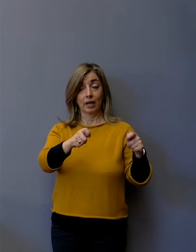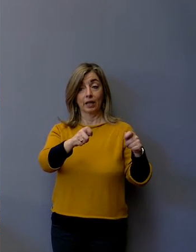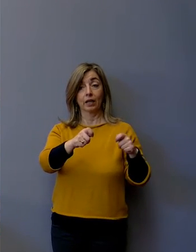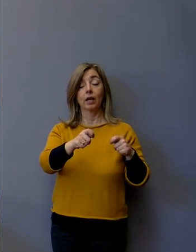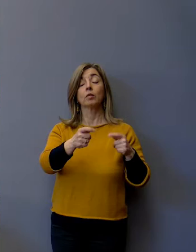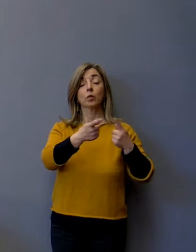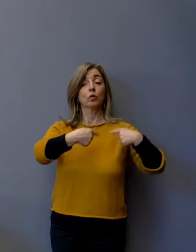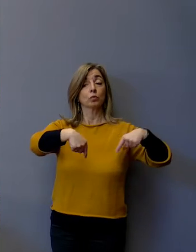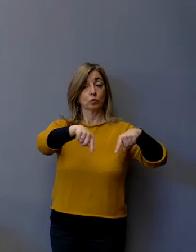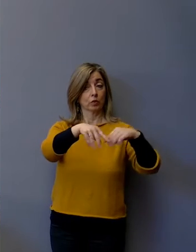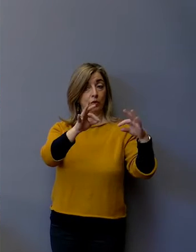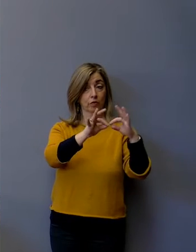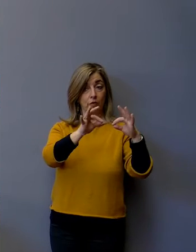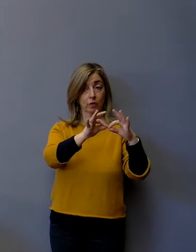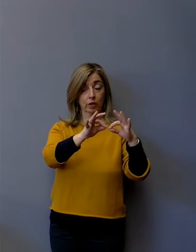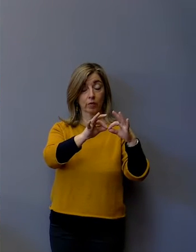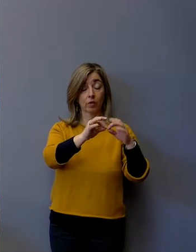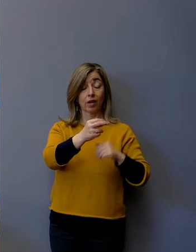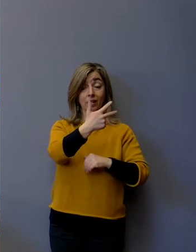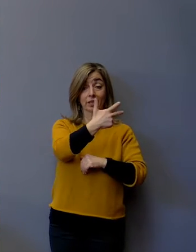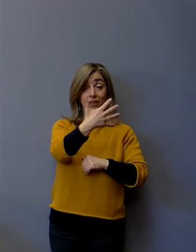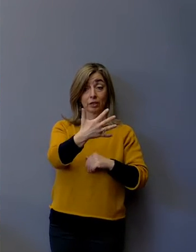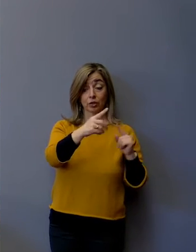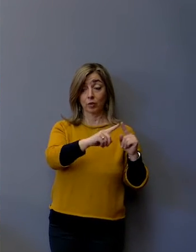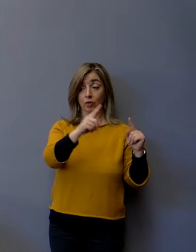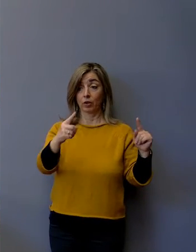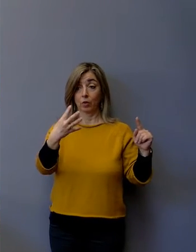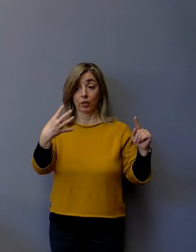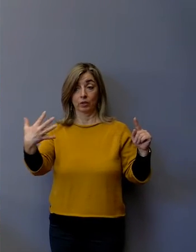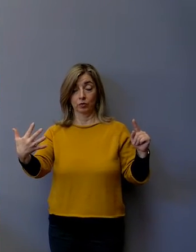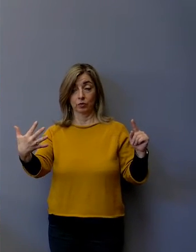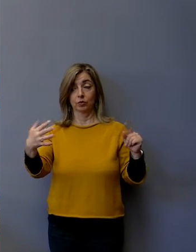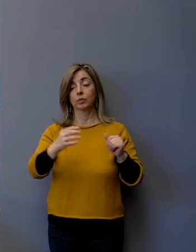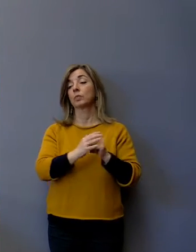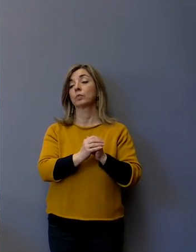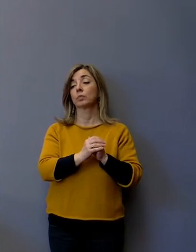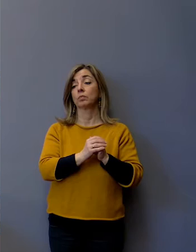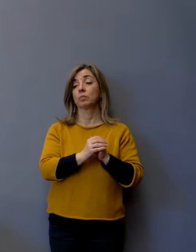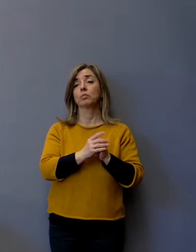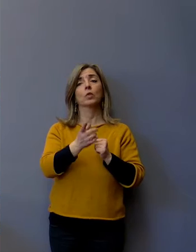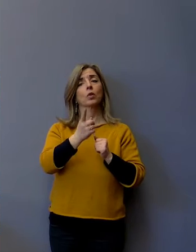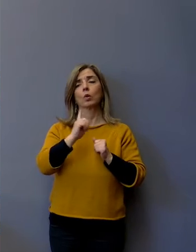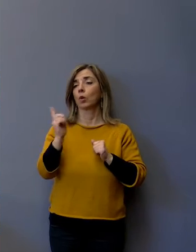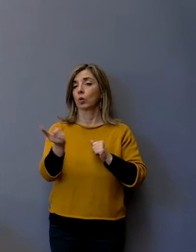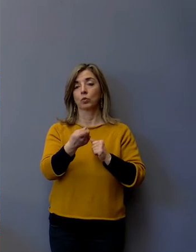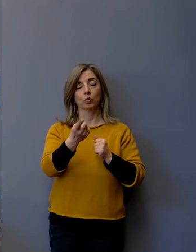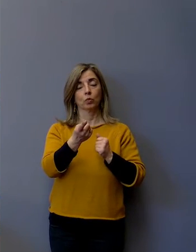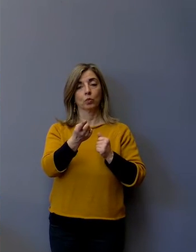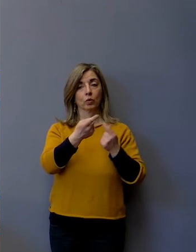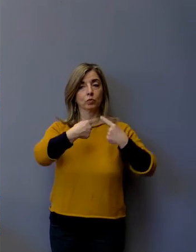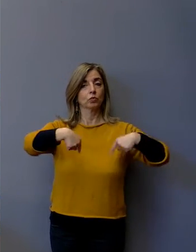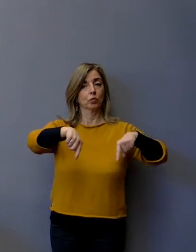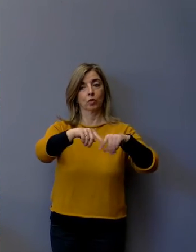dal 35 al numero 45 tutti con parere favorevole della